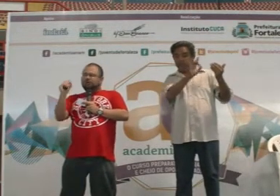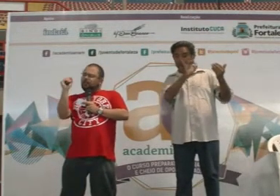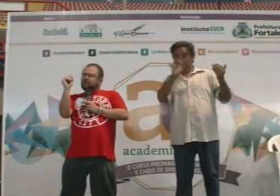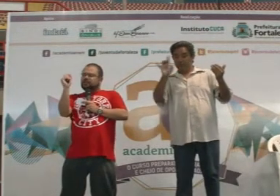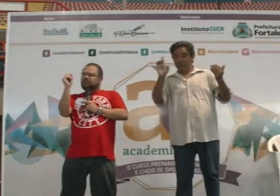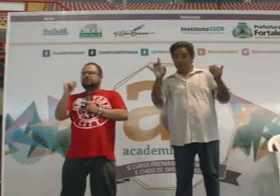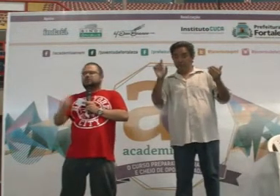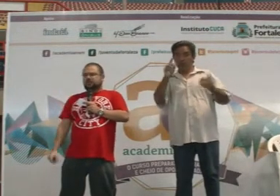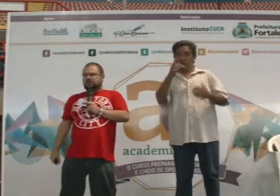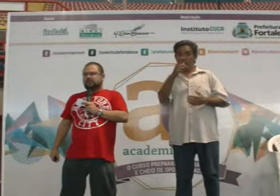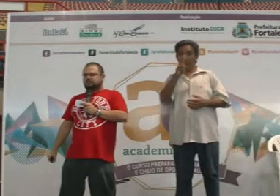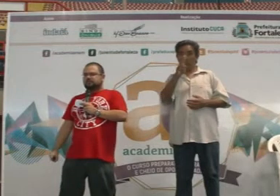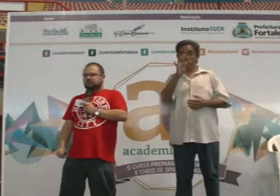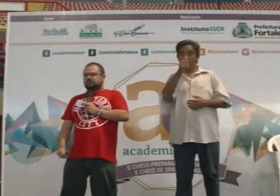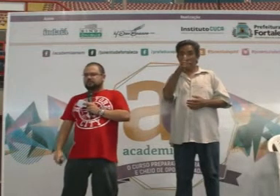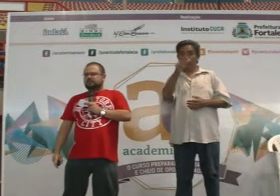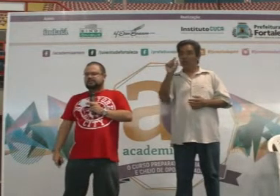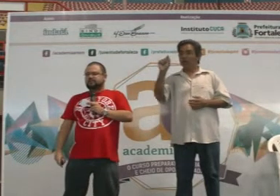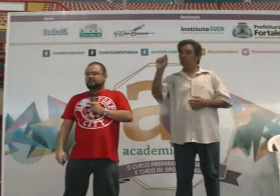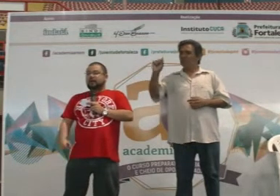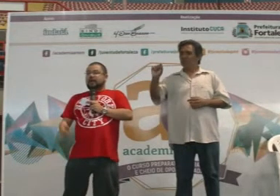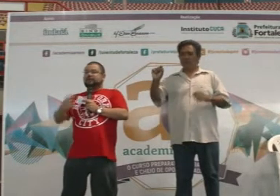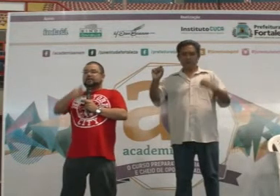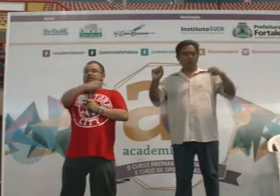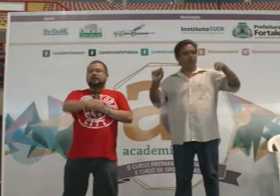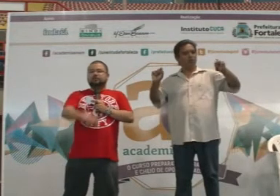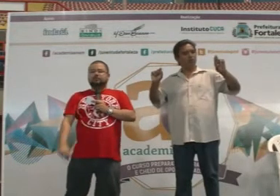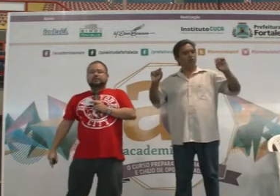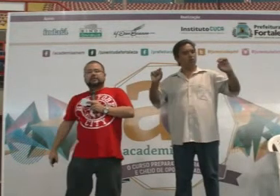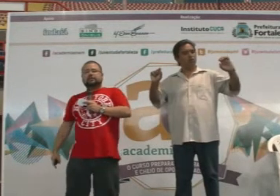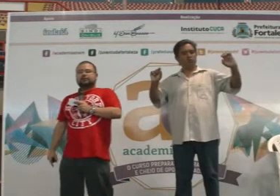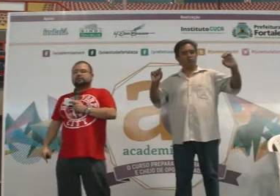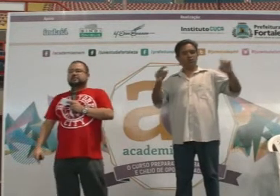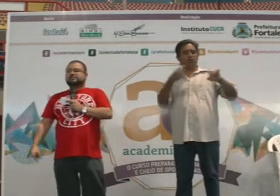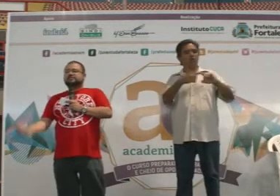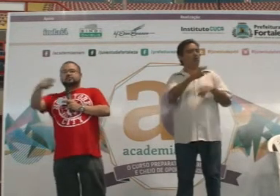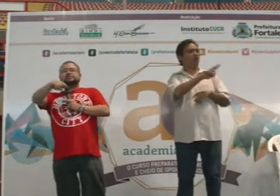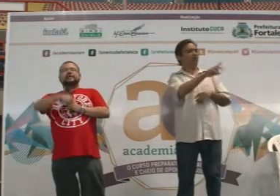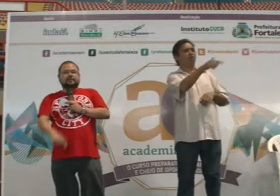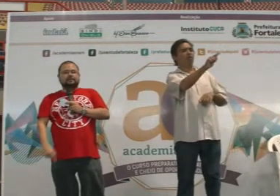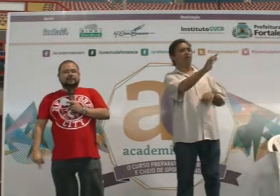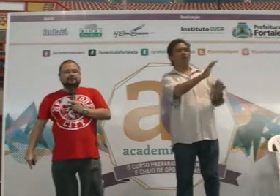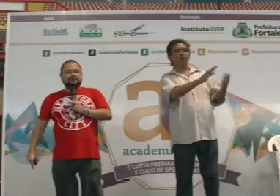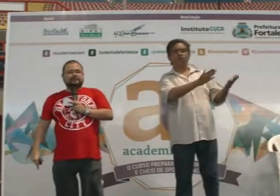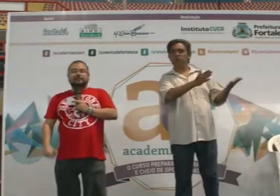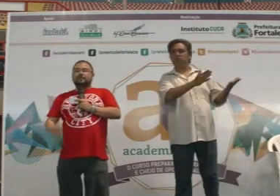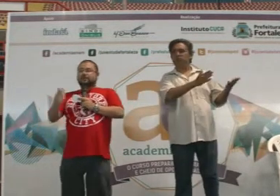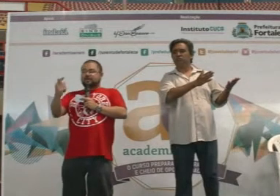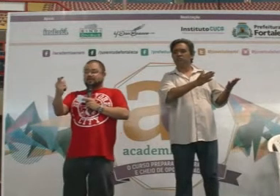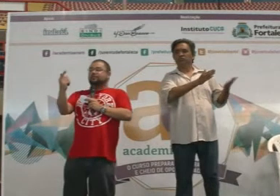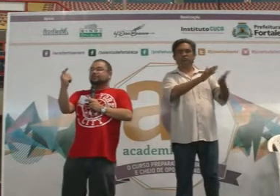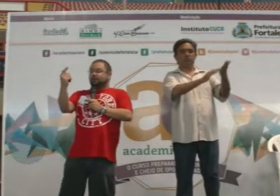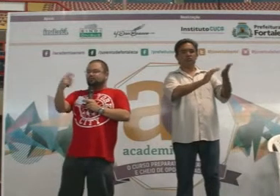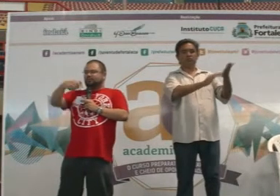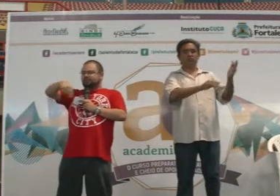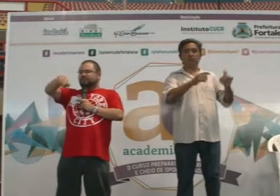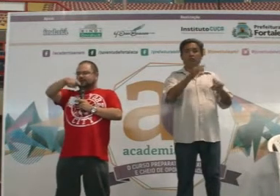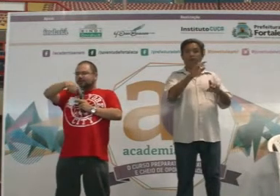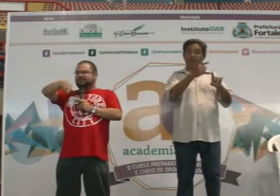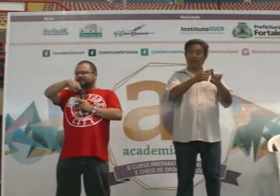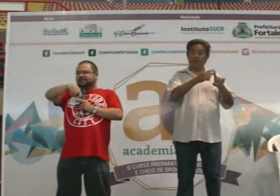então, isso é um pouquinho menor do que o Arthur. Certo? Mas o que o Arthur também não foi desconsiderado, né? Porque o Arthur é